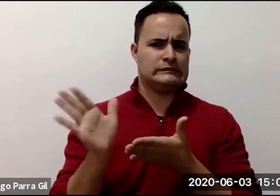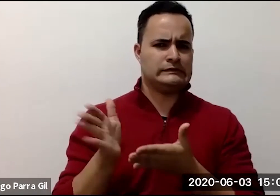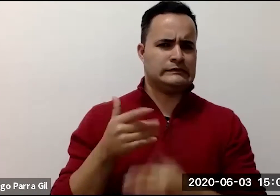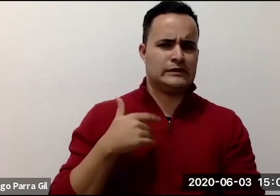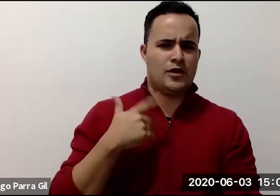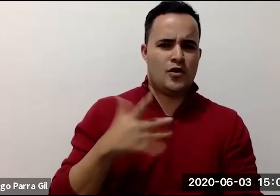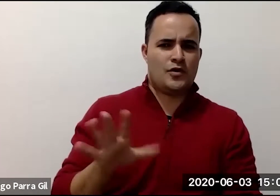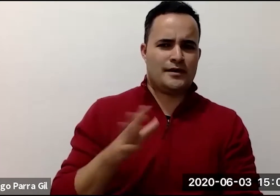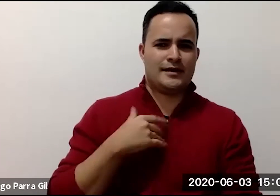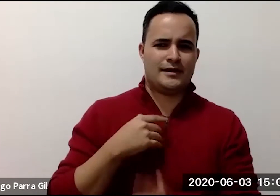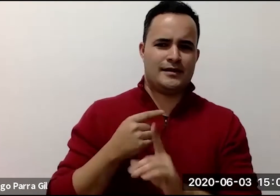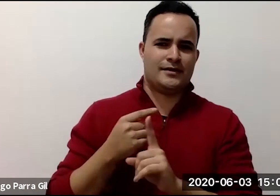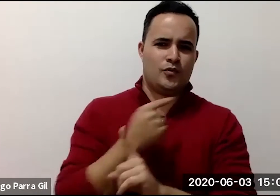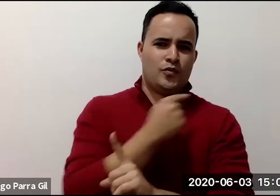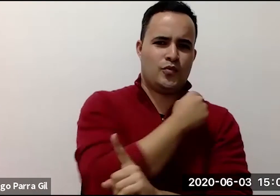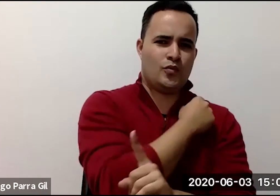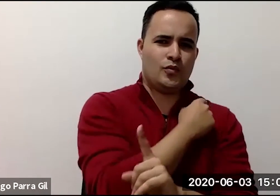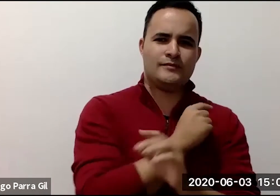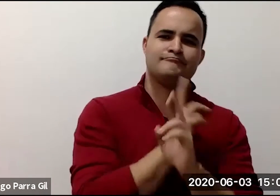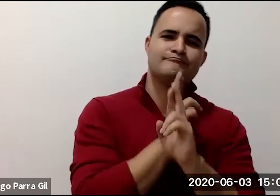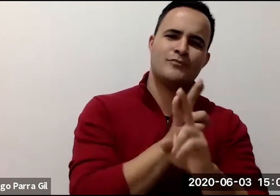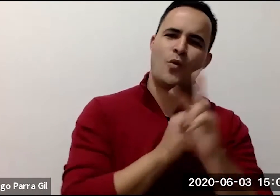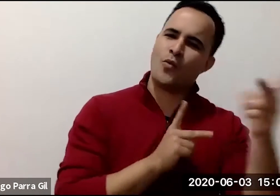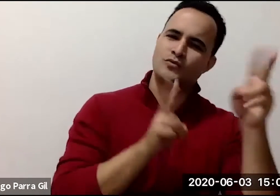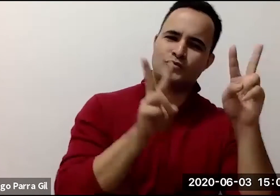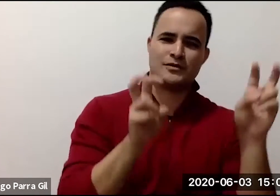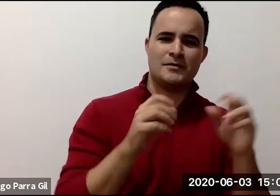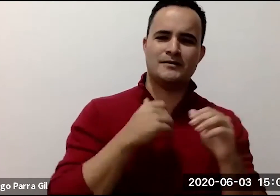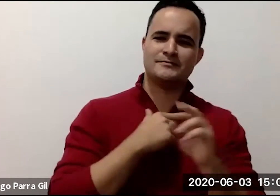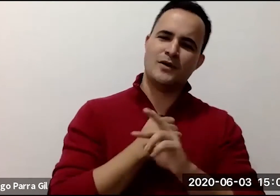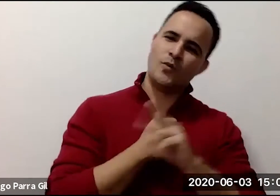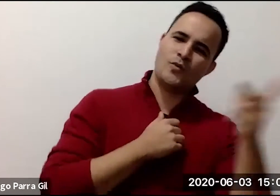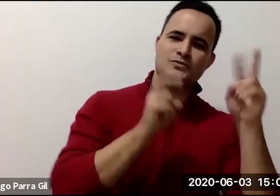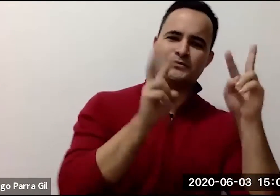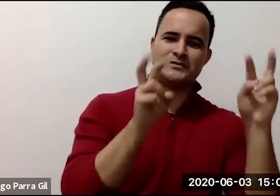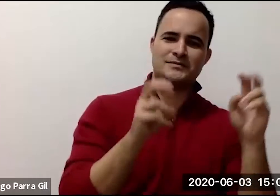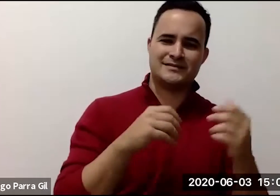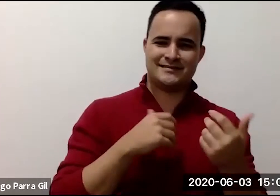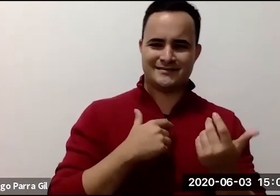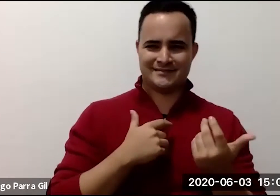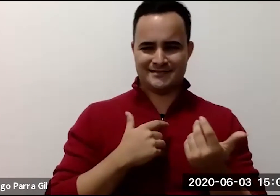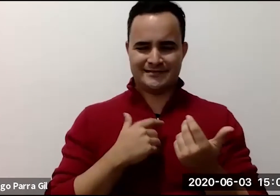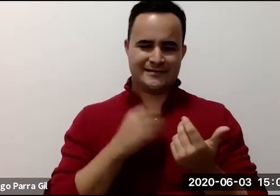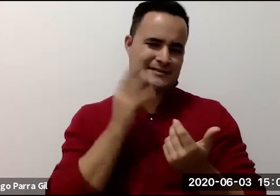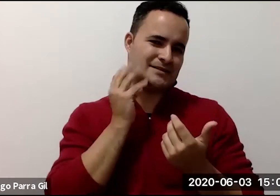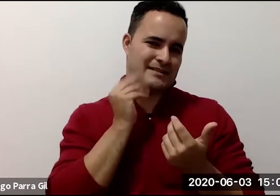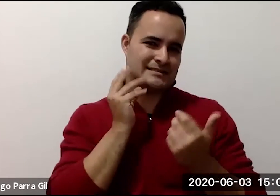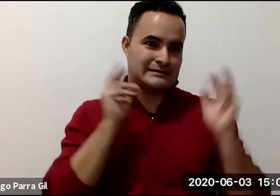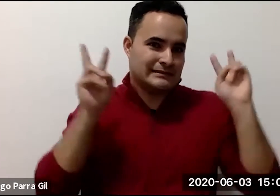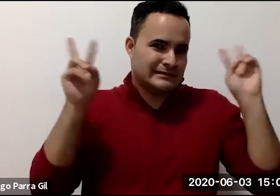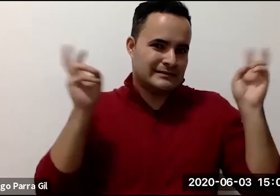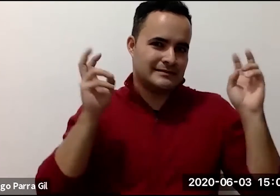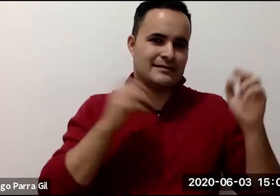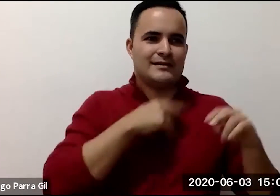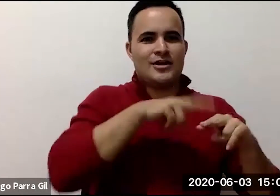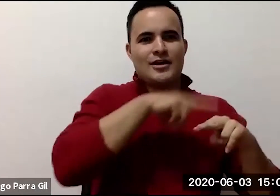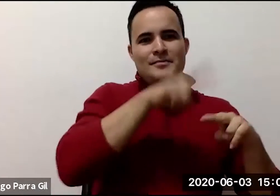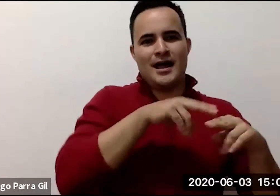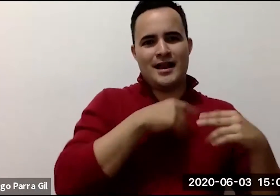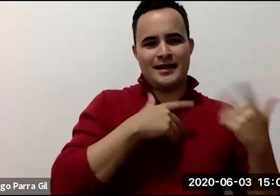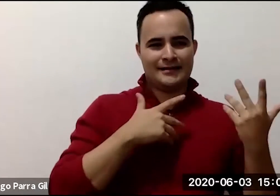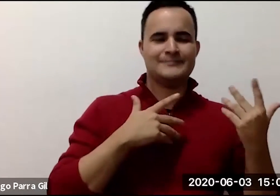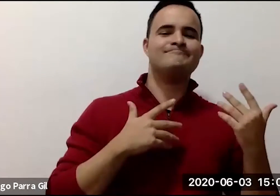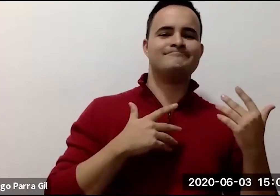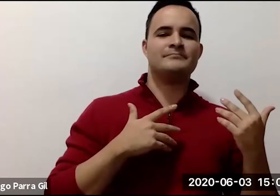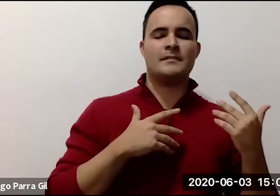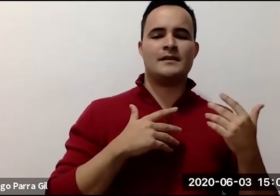evadir la pregunta por la propia experiencia de relación con la normalidad. No la voy a evadir, voy a tratar de